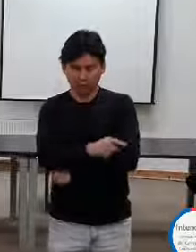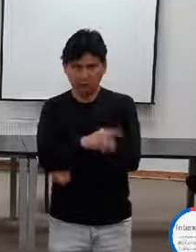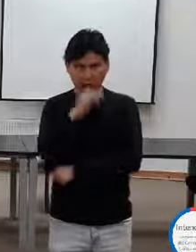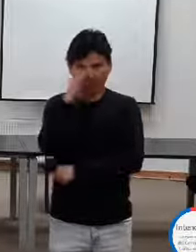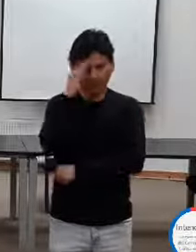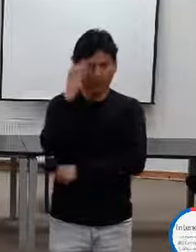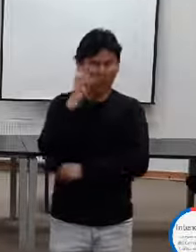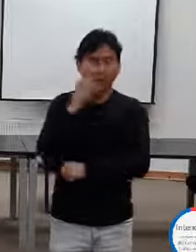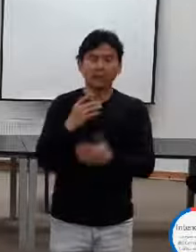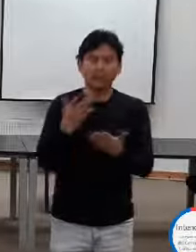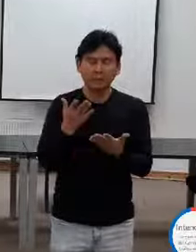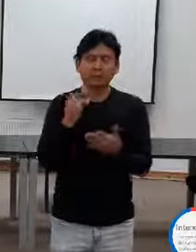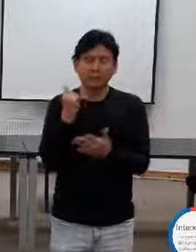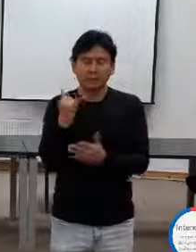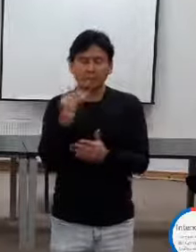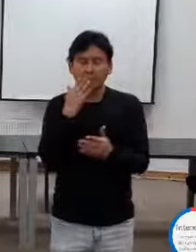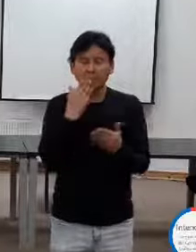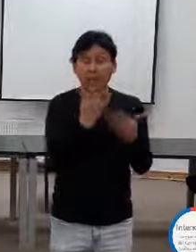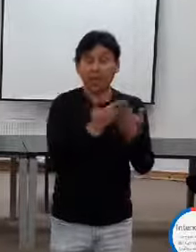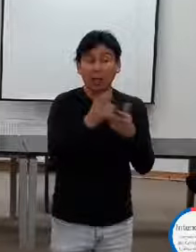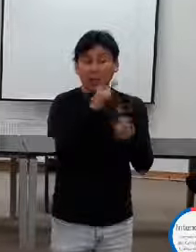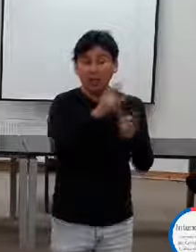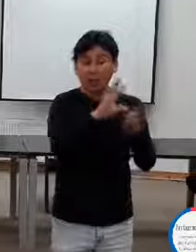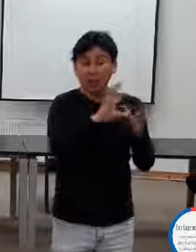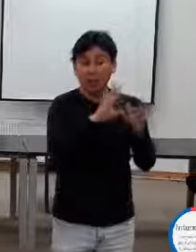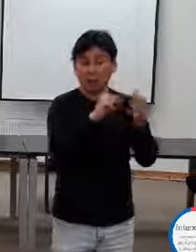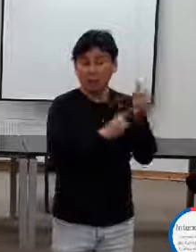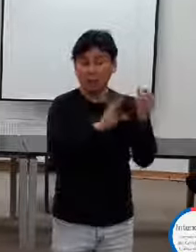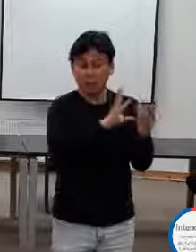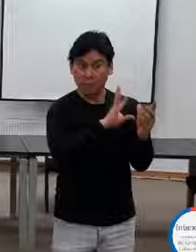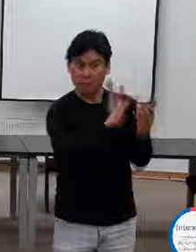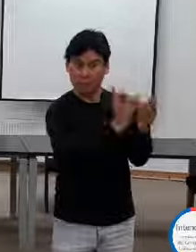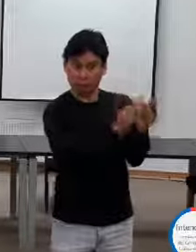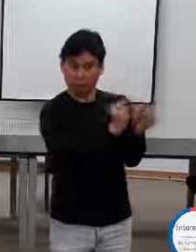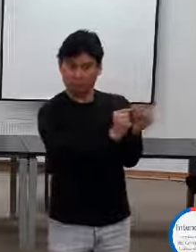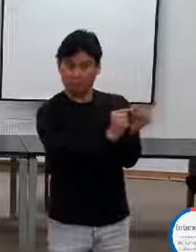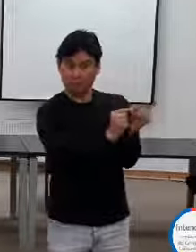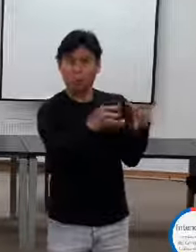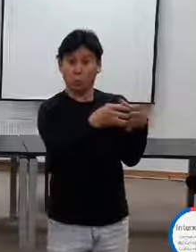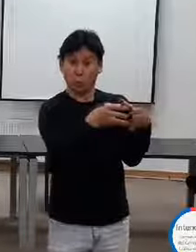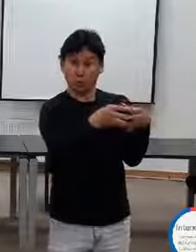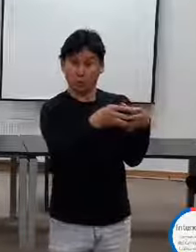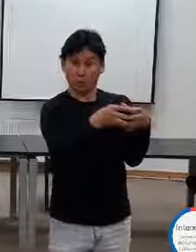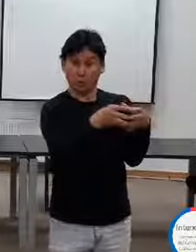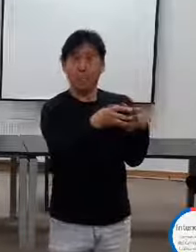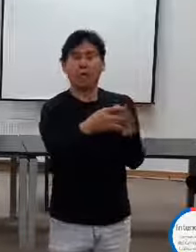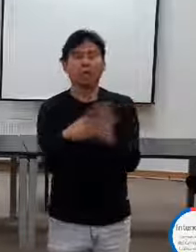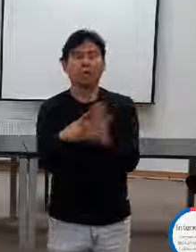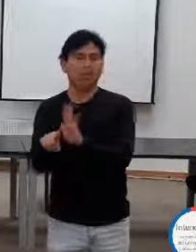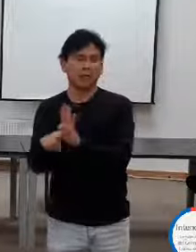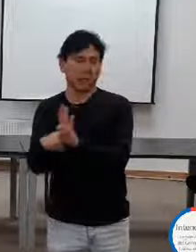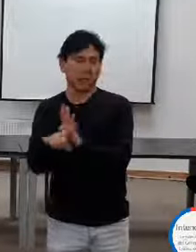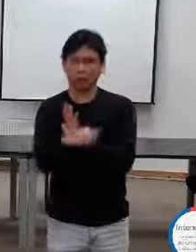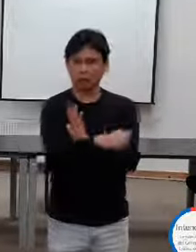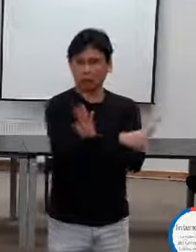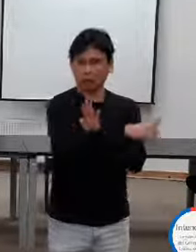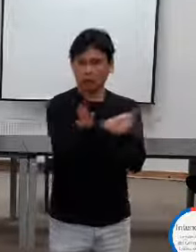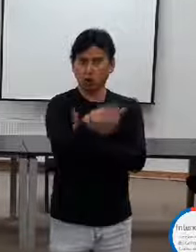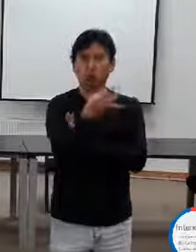también fue estudiado su grupo familiar en este mismo sentido y el grupo familiar dio negativo para COVID,